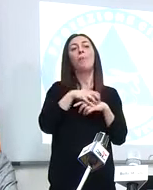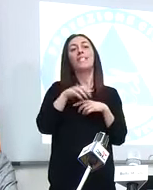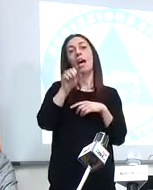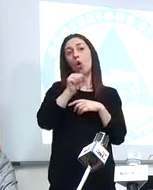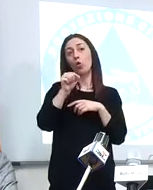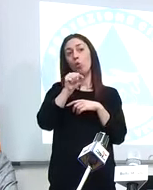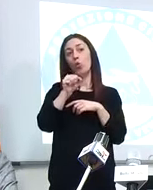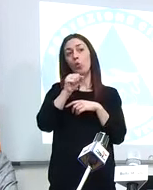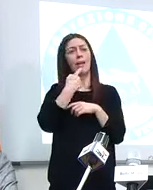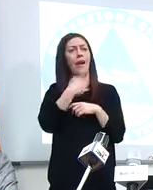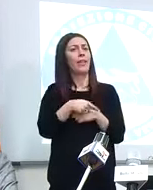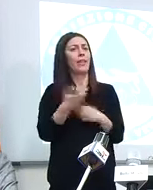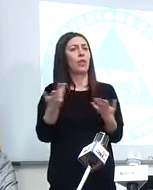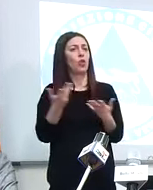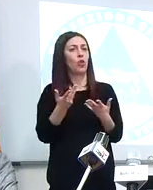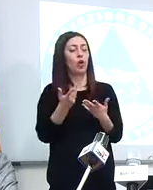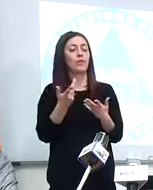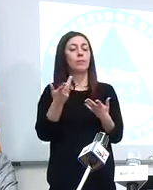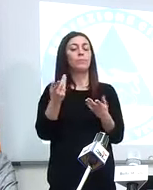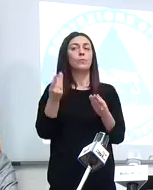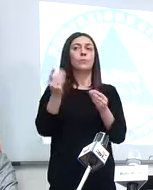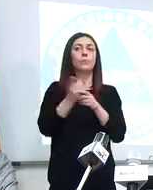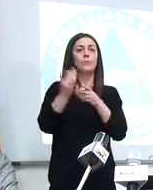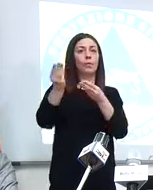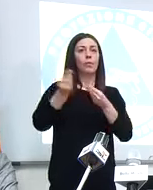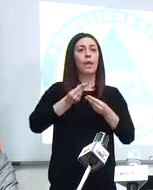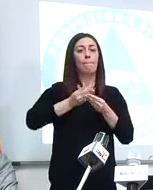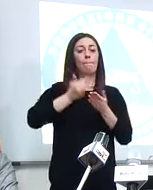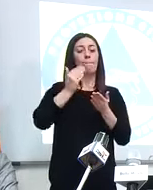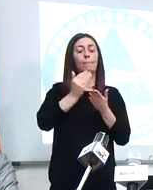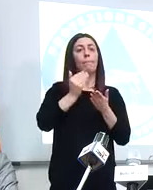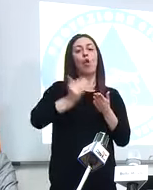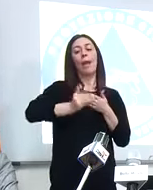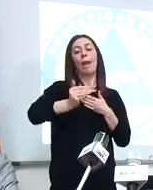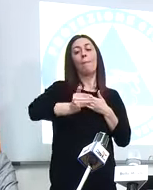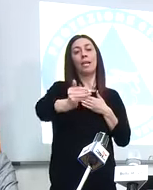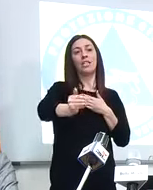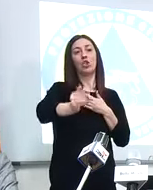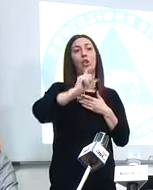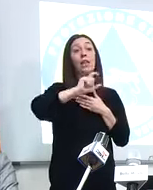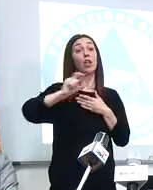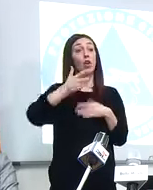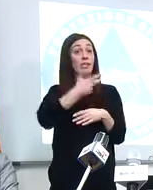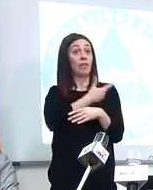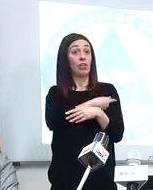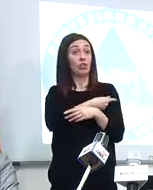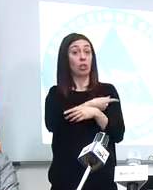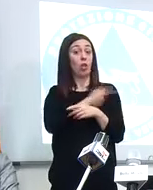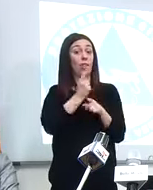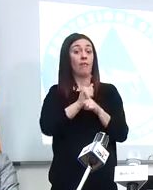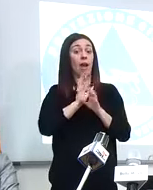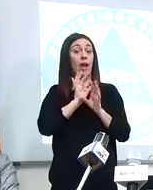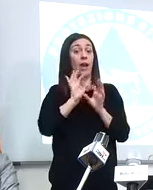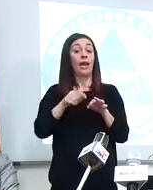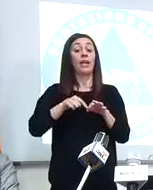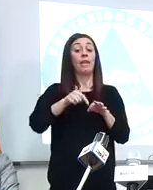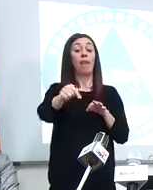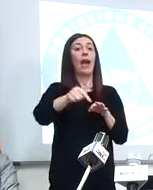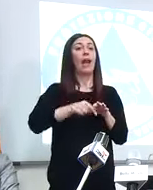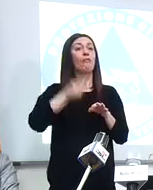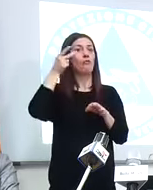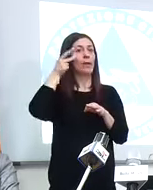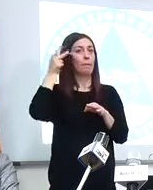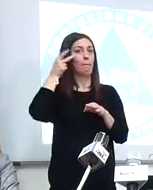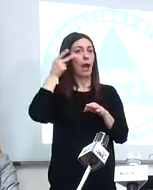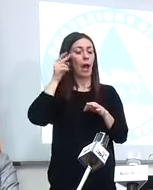dà una programmazione di quelle che sono le dosi di vaccino che arriveranno per tutto il mese di febbraio. È